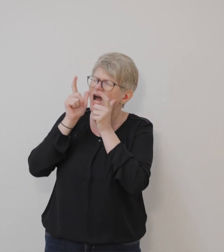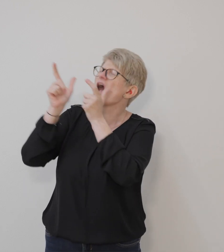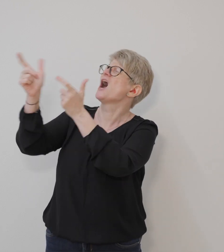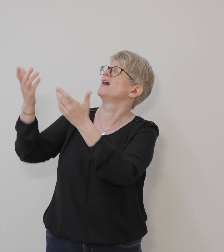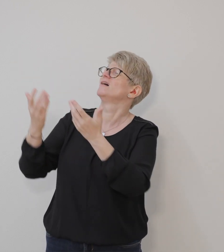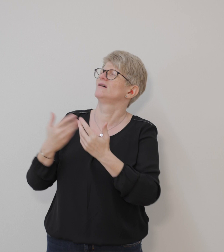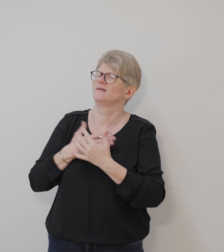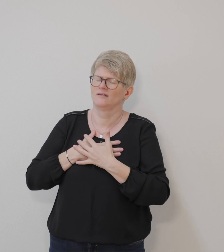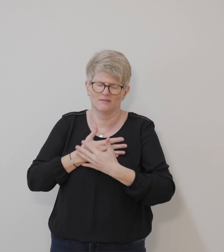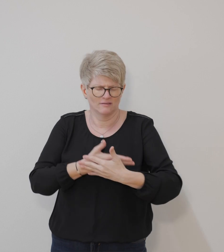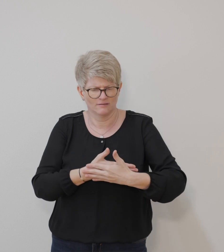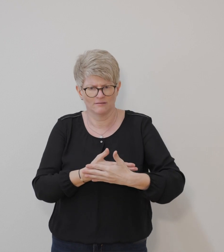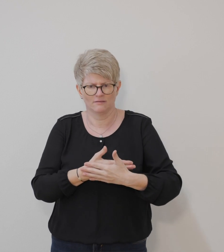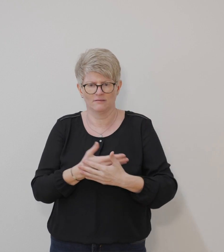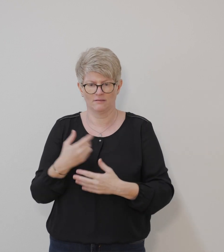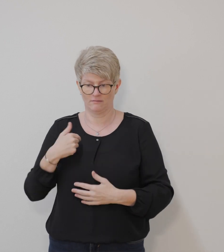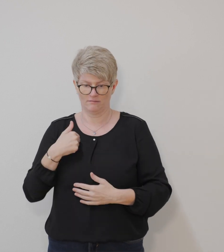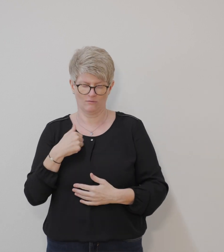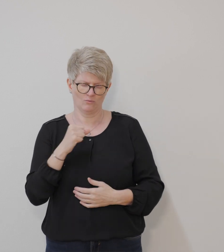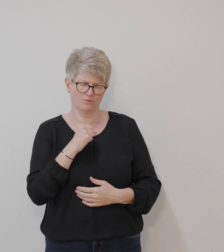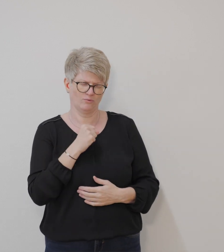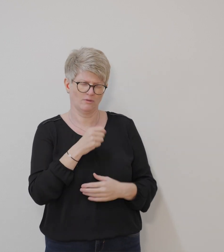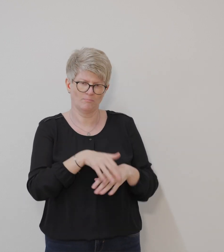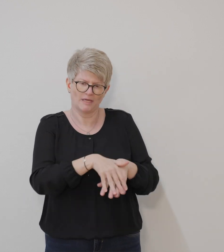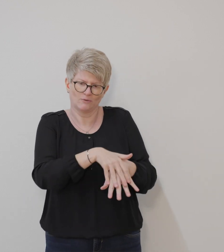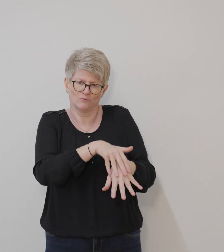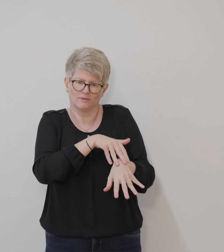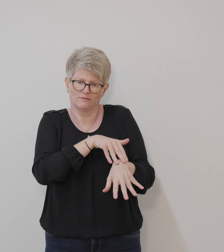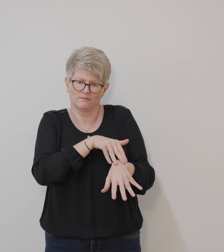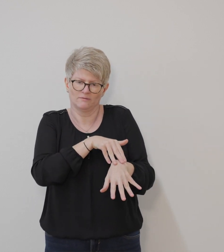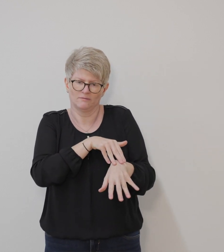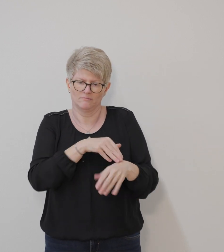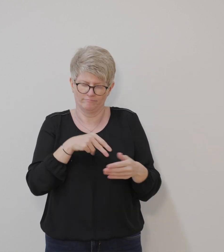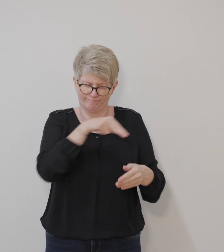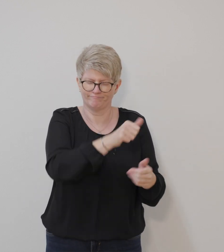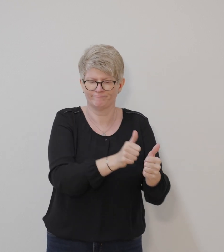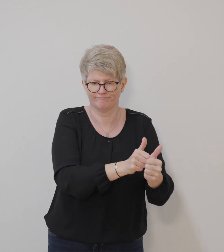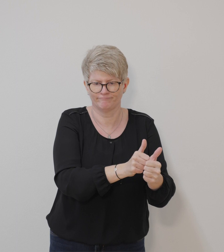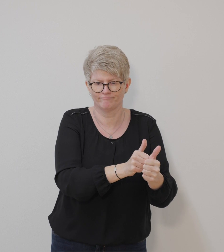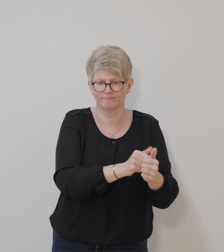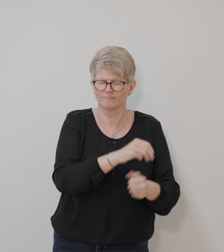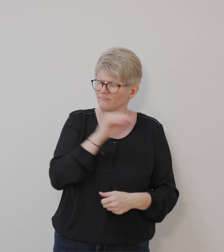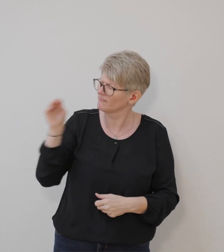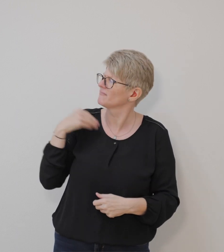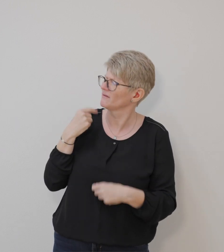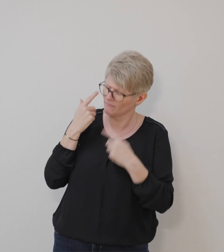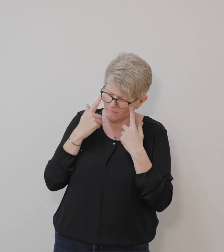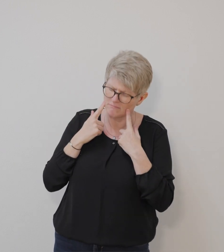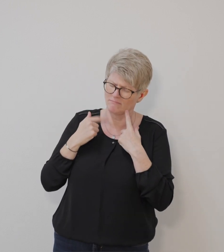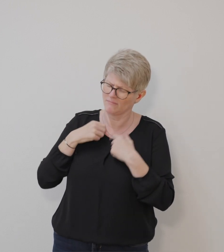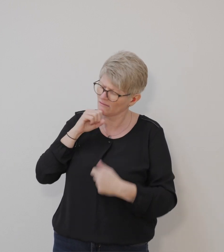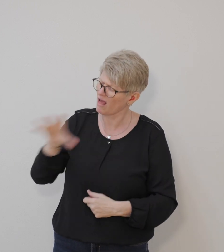zur Seite. Er weint und klagt. Er will zu seiner Frau. Ich rufe